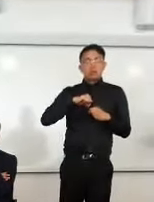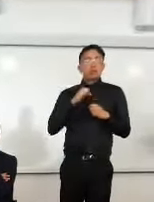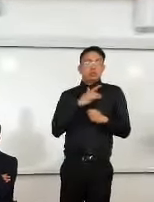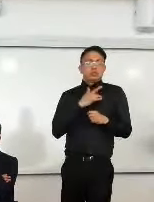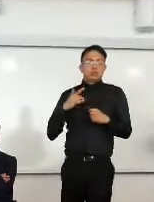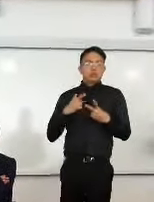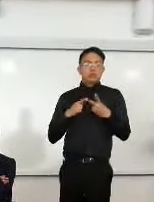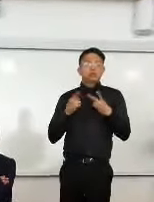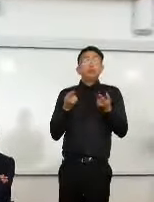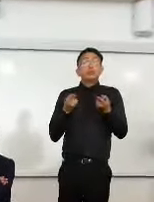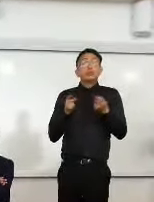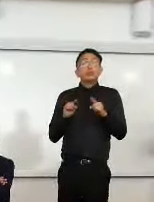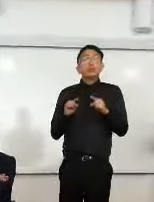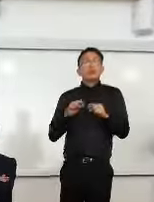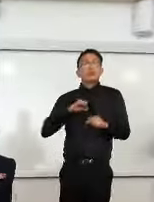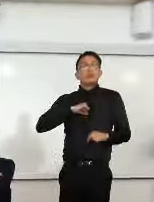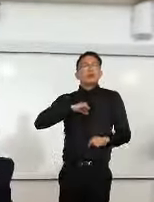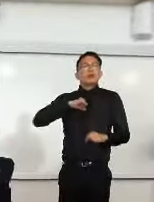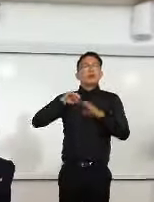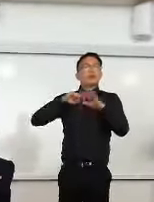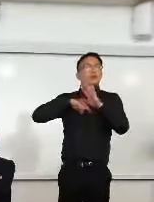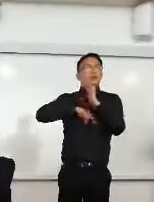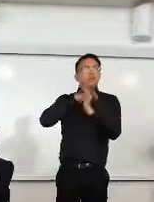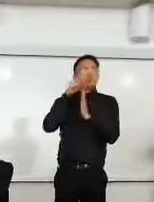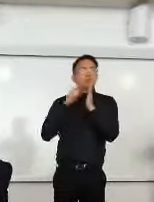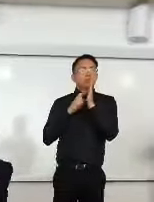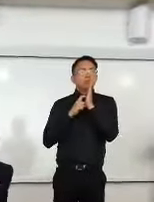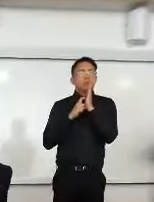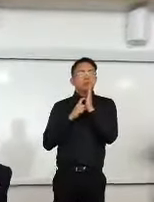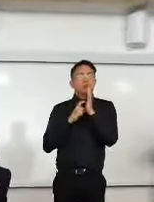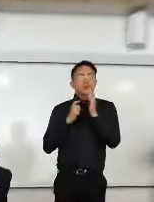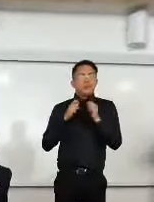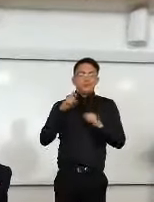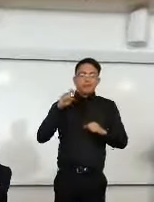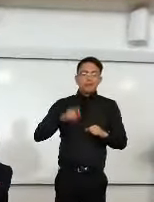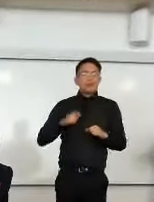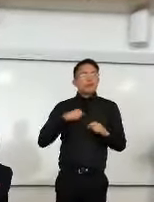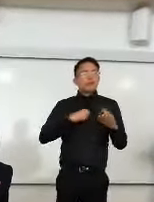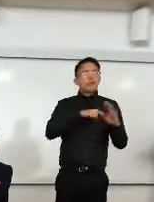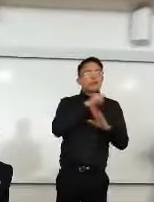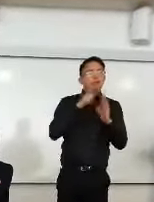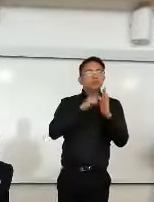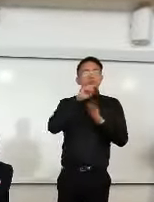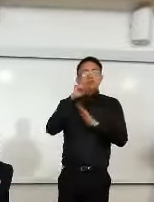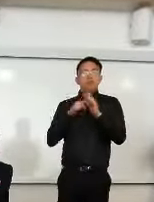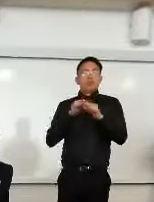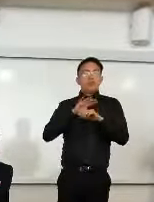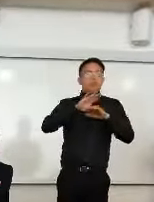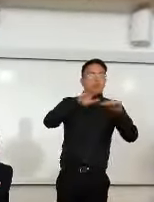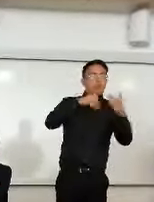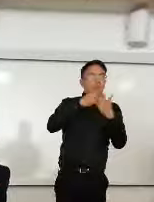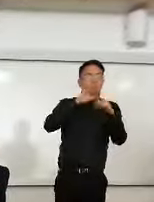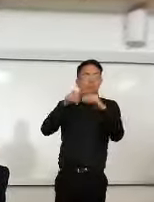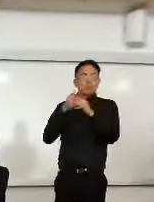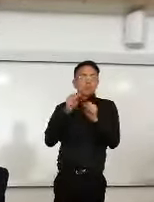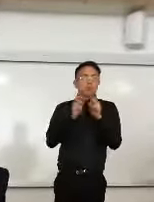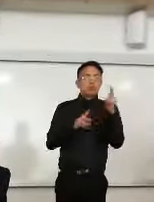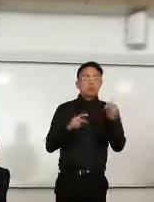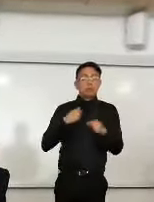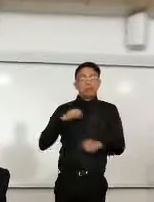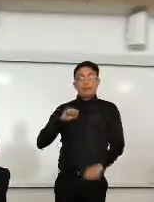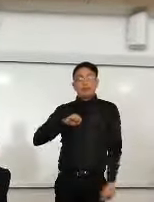debe entender como un derecho integral y debe ser integral con los demás derechos de las personas. Es decir, no, un derecho